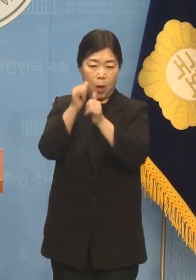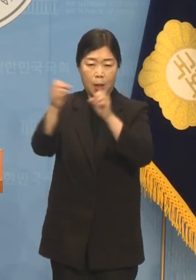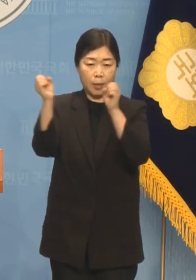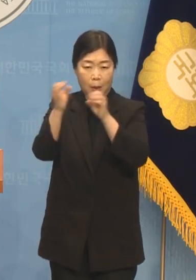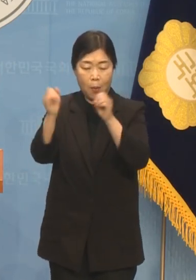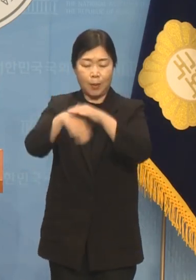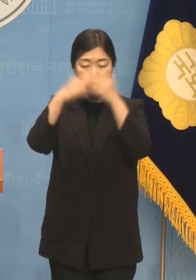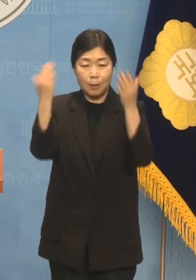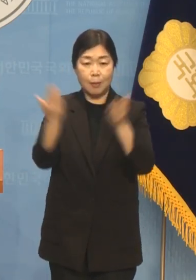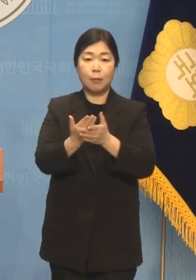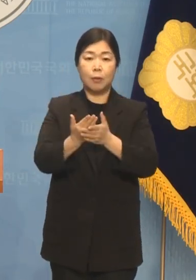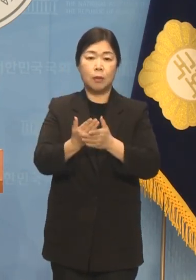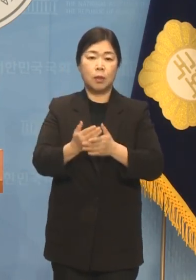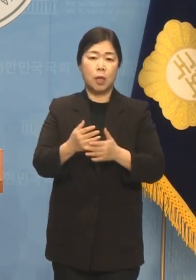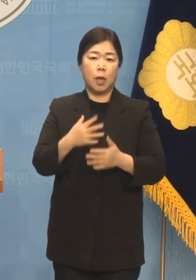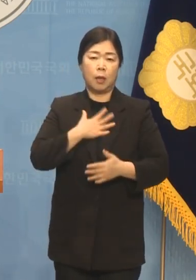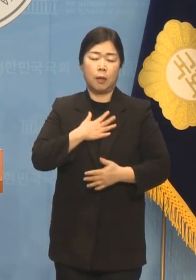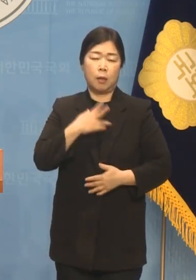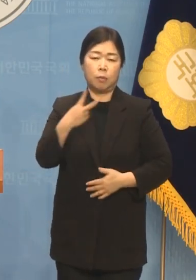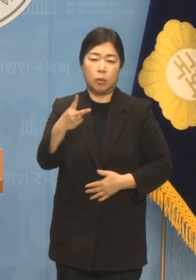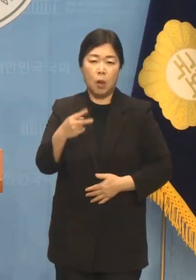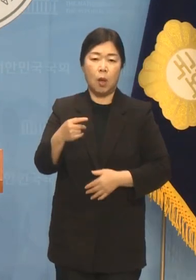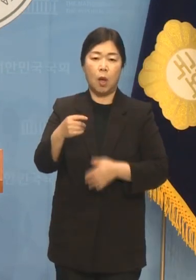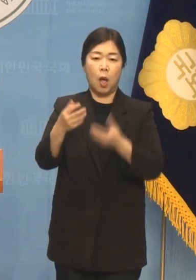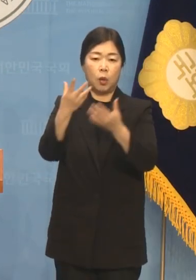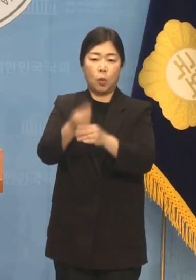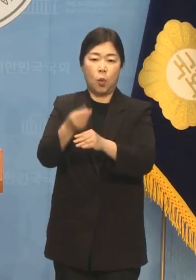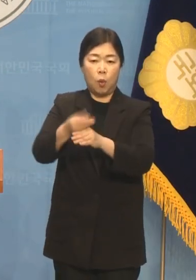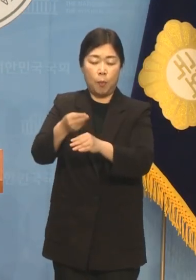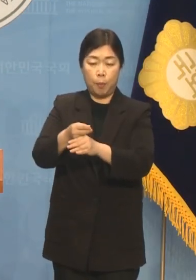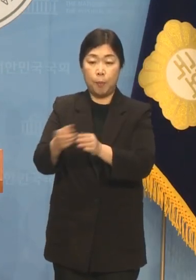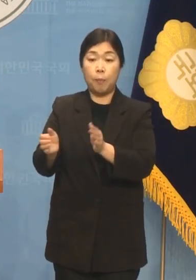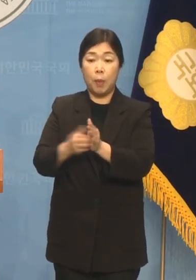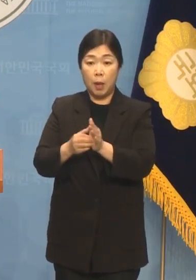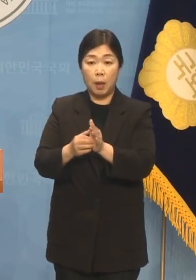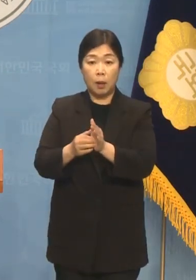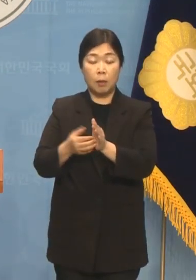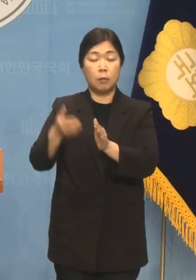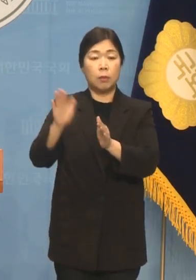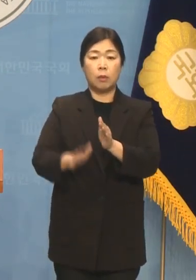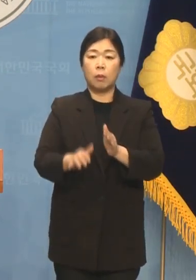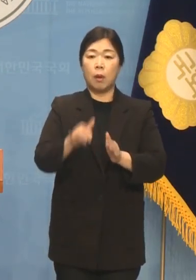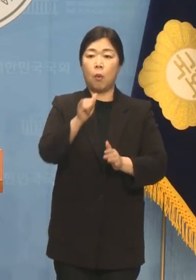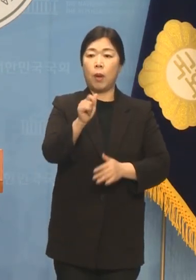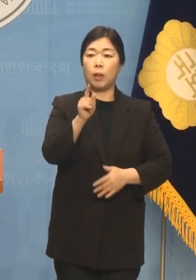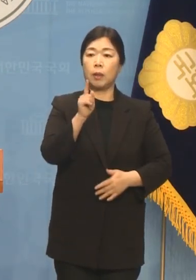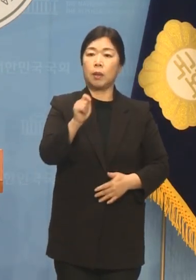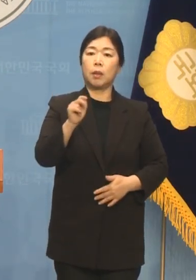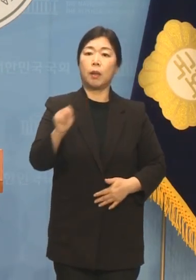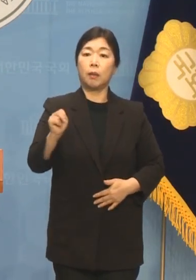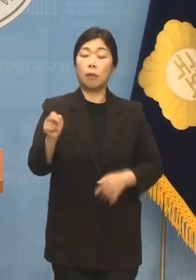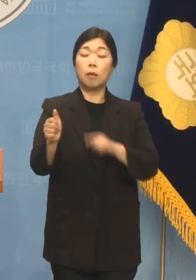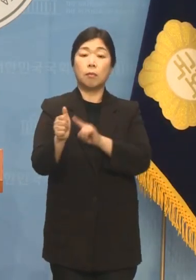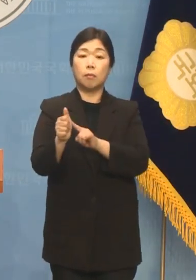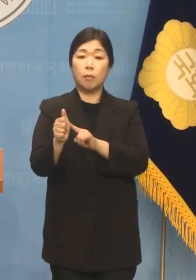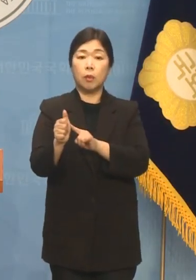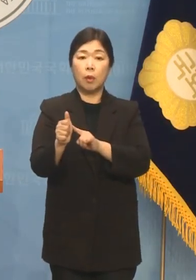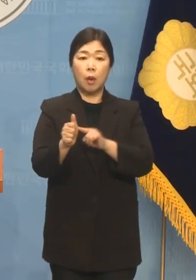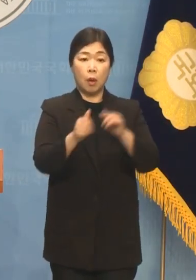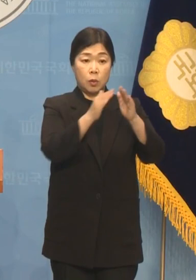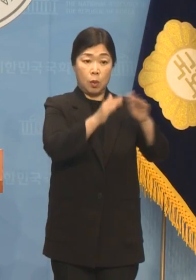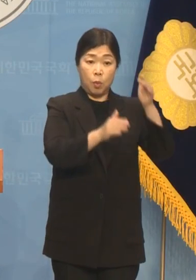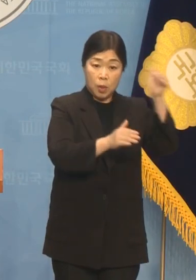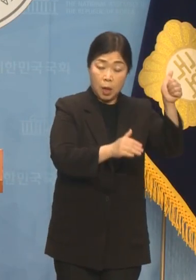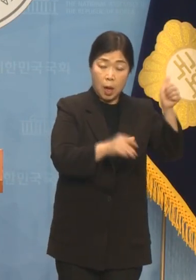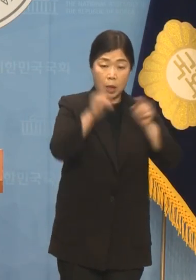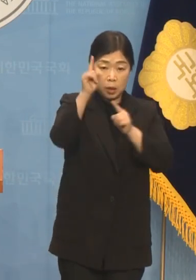대화를 고의적으로 녹음한 것으로 보이는데 그럼에도 불구하고 YTN은 전광훈 목사가 이모 씨에게